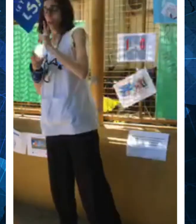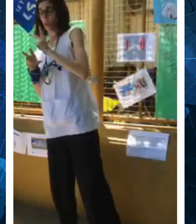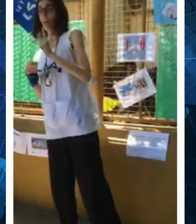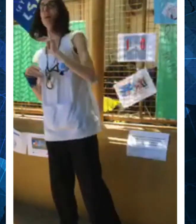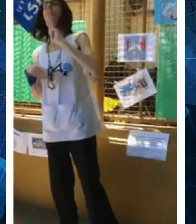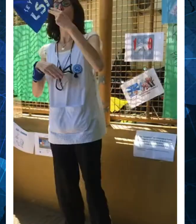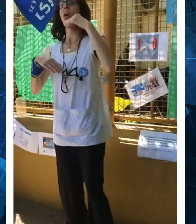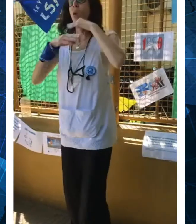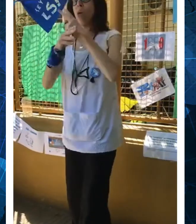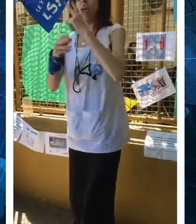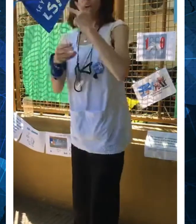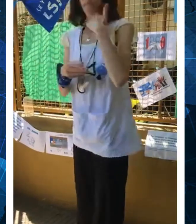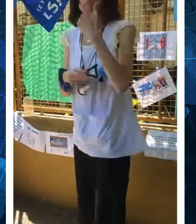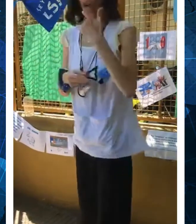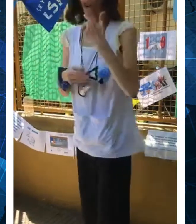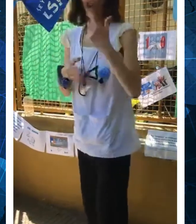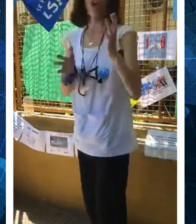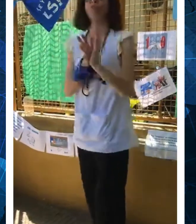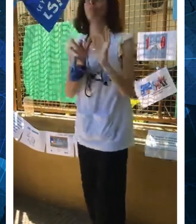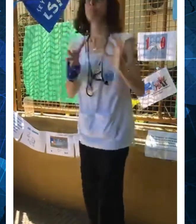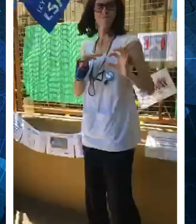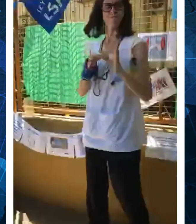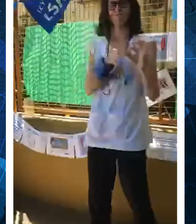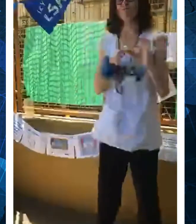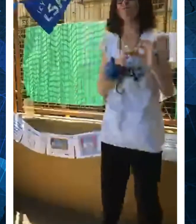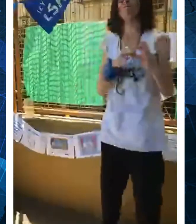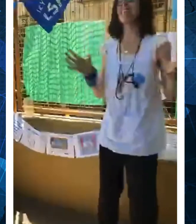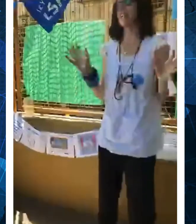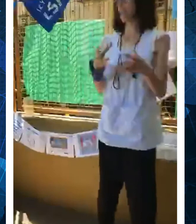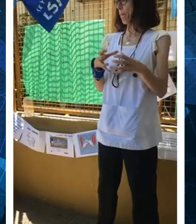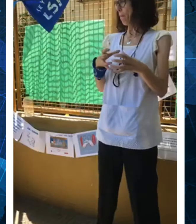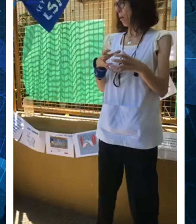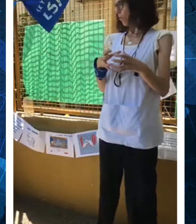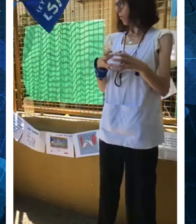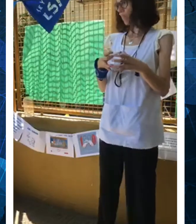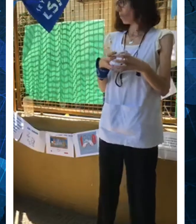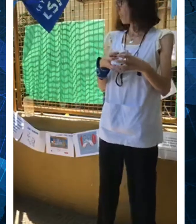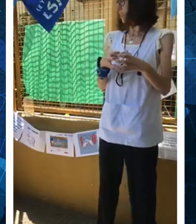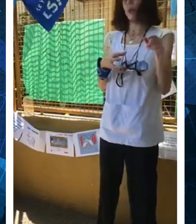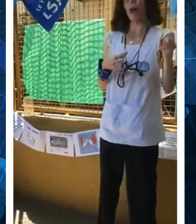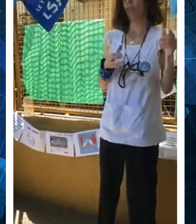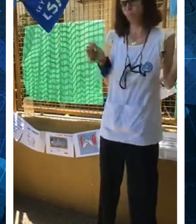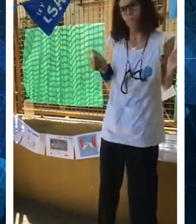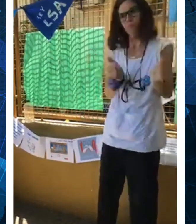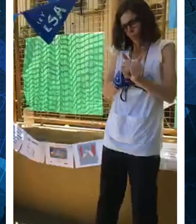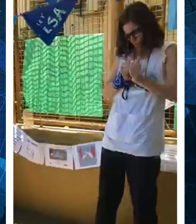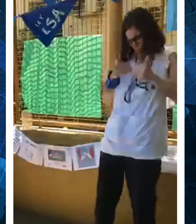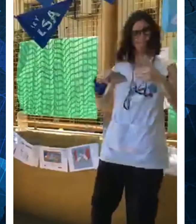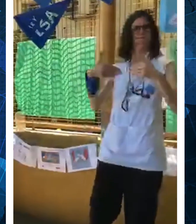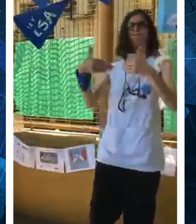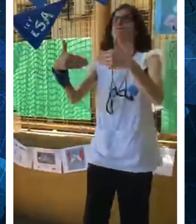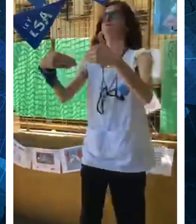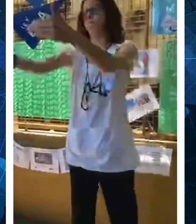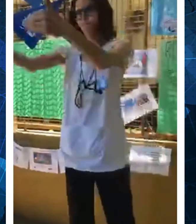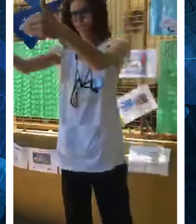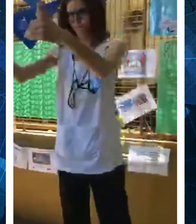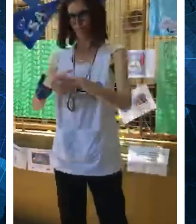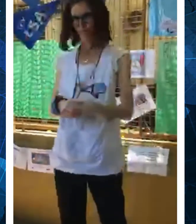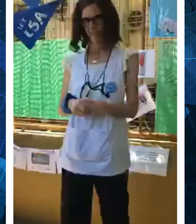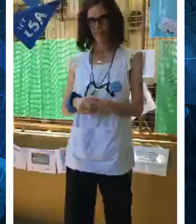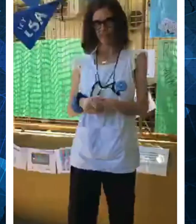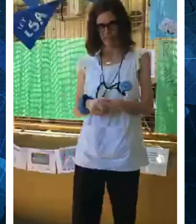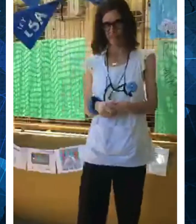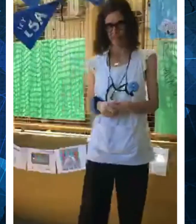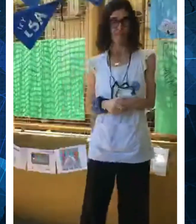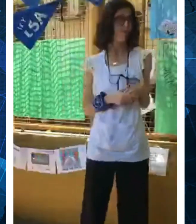dominio del español, que es la lengua segunda de la escuela, y está bueno poder hacer este trabajo en equipo, en conjunto. ¿Sí? Eso es